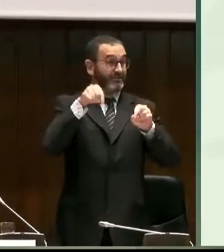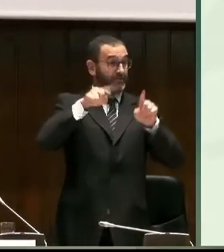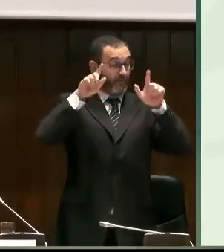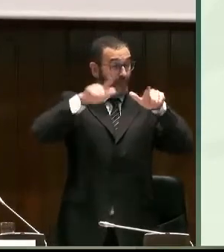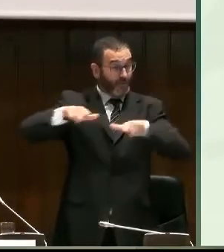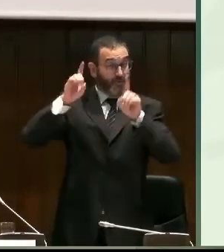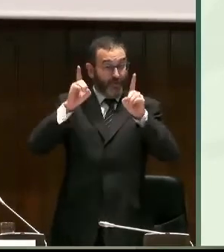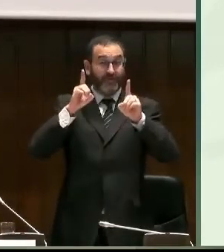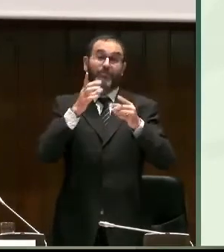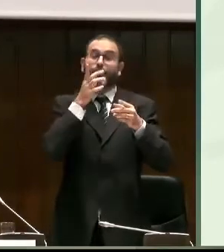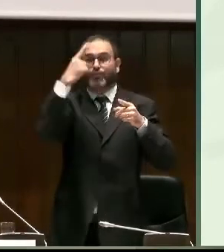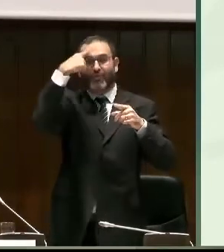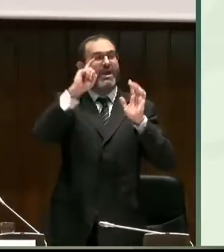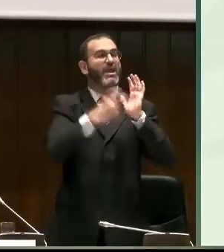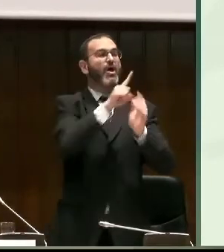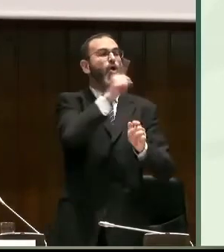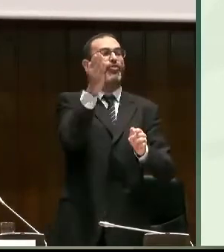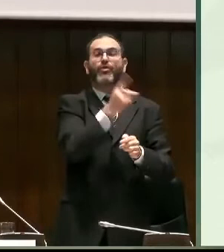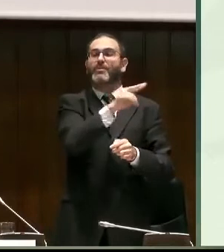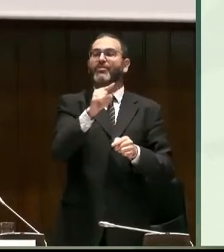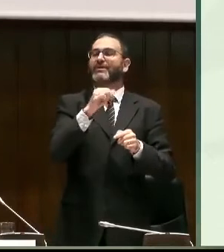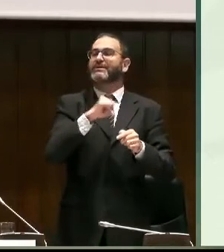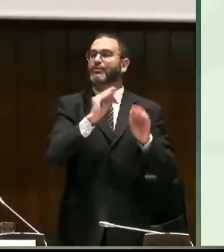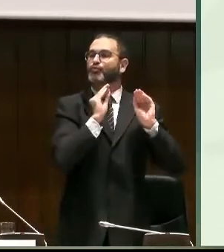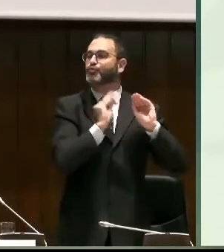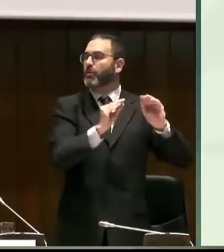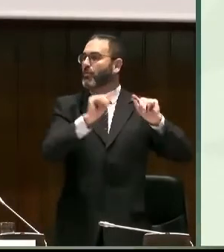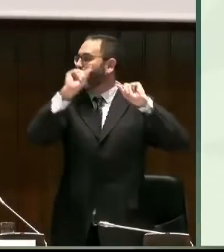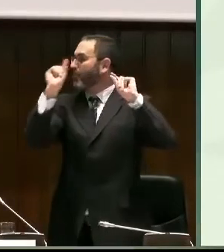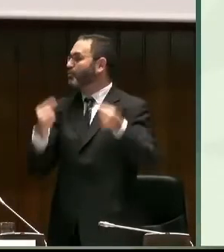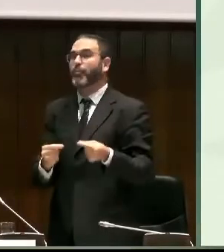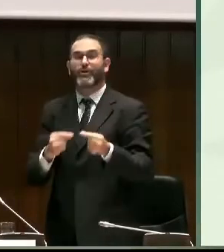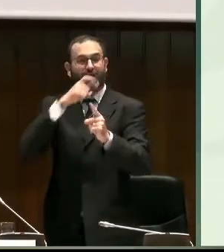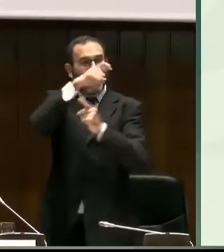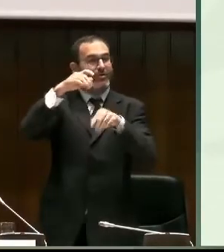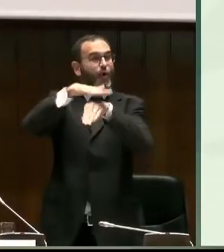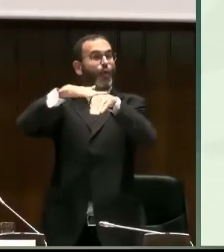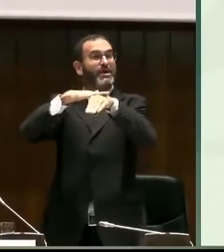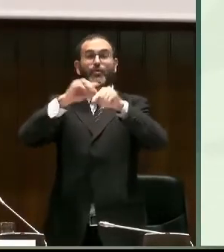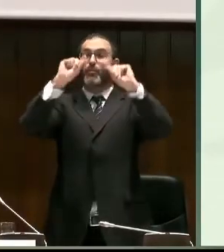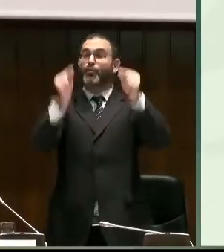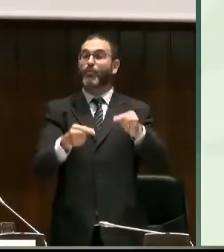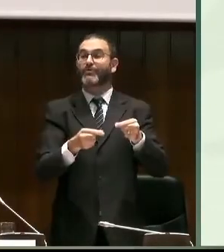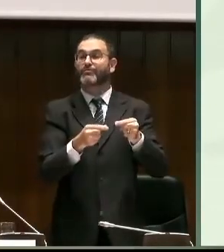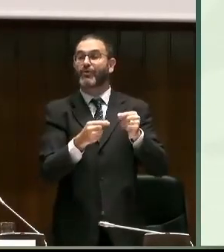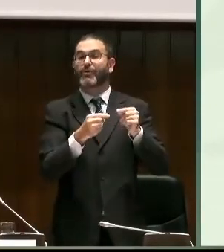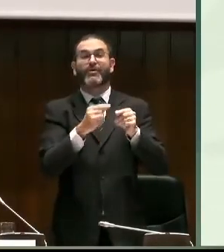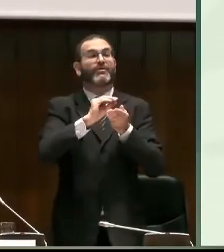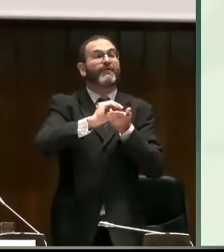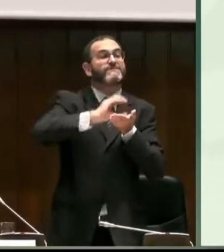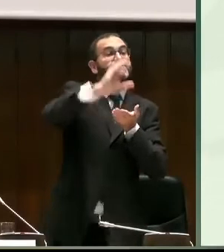También se tratan los puestos docentes, porque sabéis que la ley autonómica cuenta con un presupuesto que